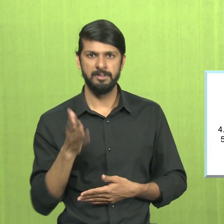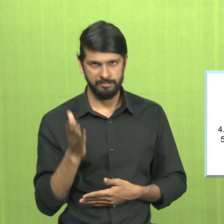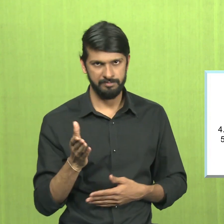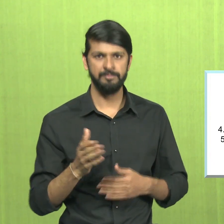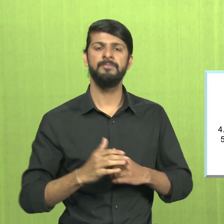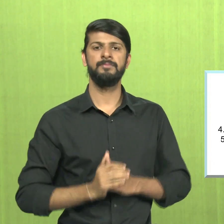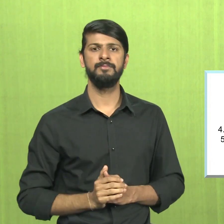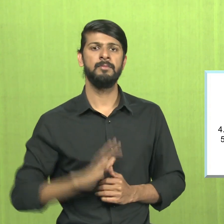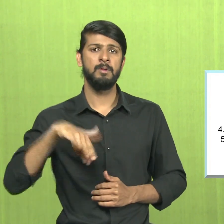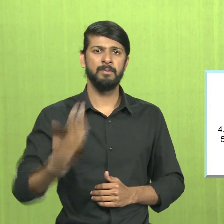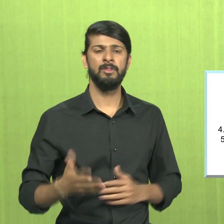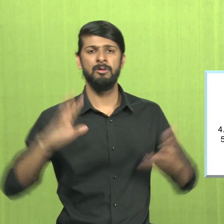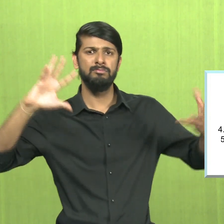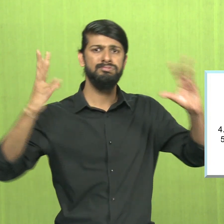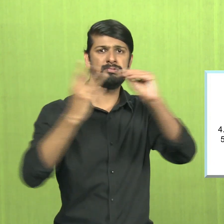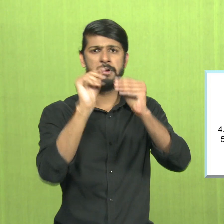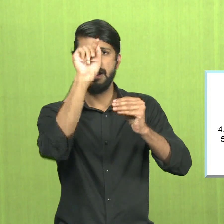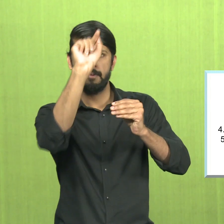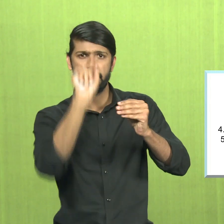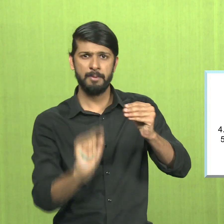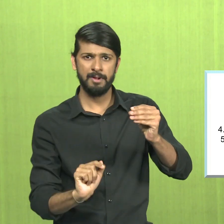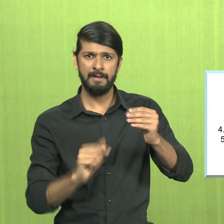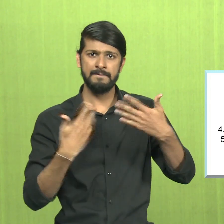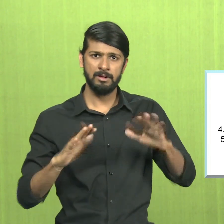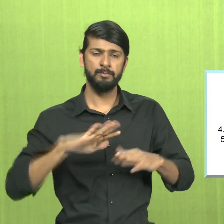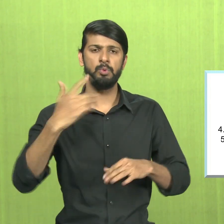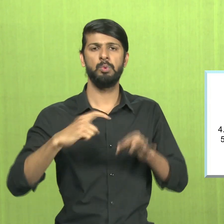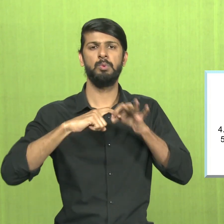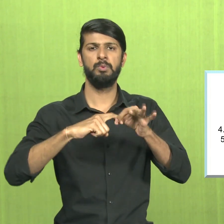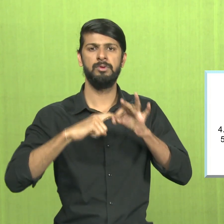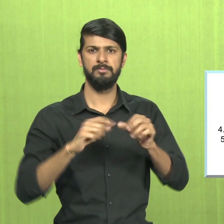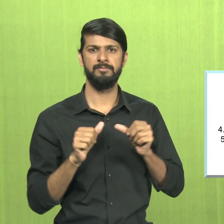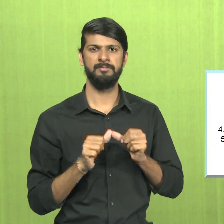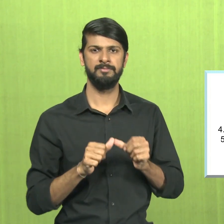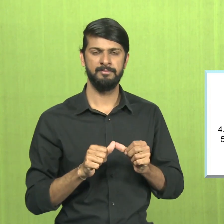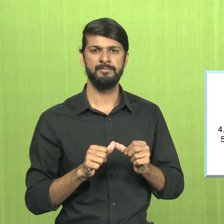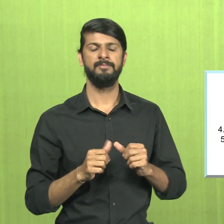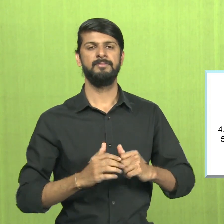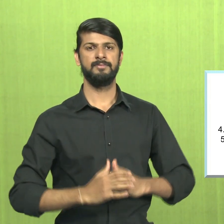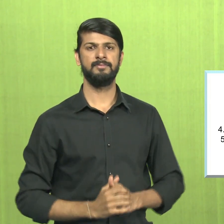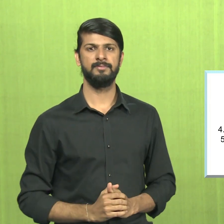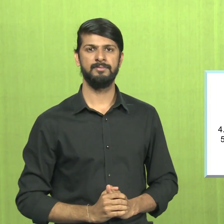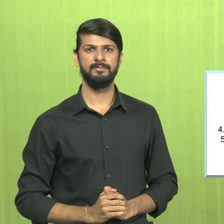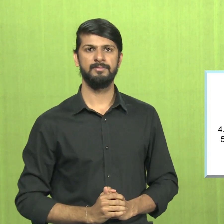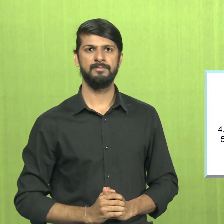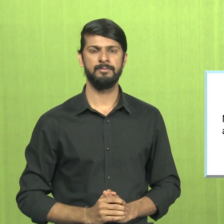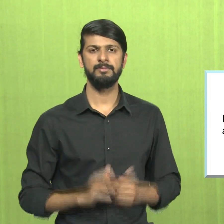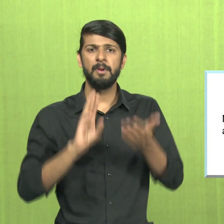है बे इन थिस प्रिंटिंग फ्रॉम राजस्थानी स्टाइल फाइनली ई विश ऊ एंड क्वेश्चंस एंड आंसर्स ओं